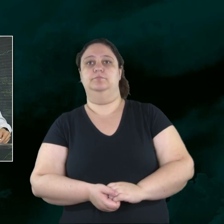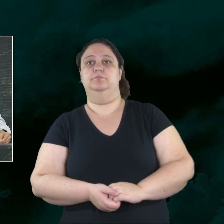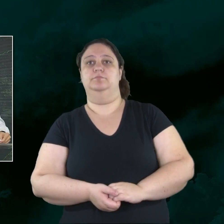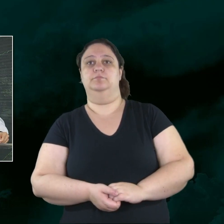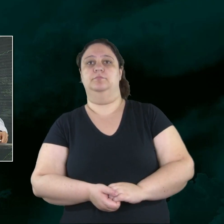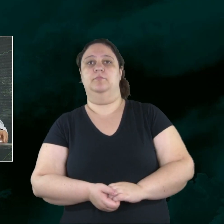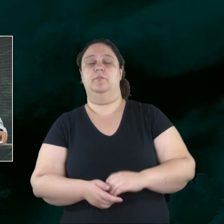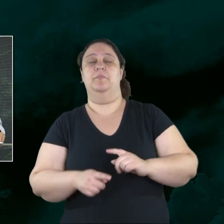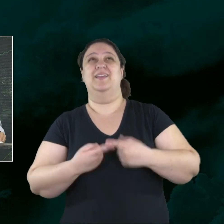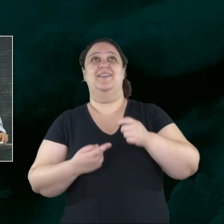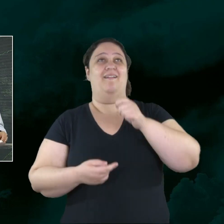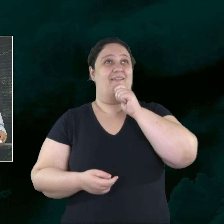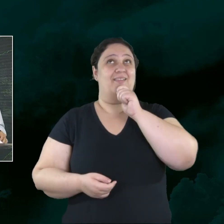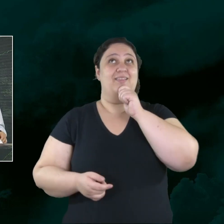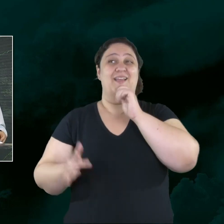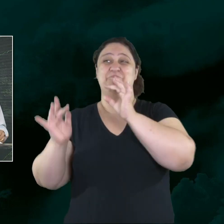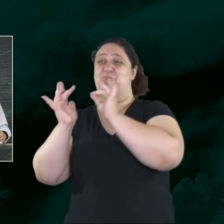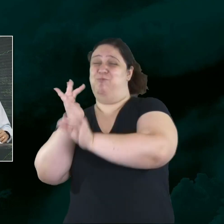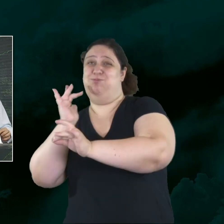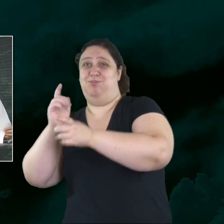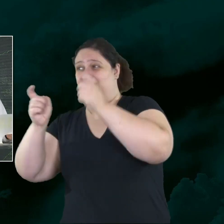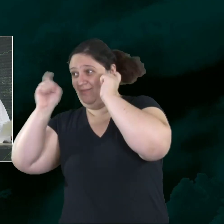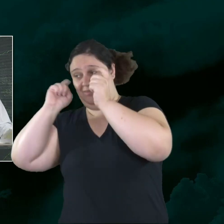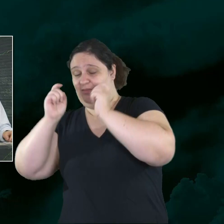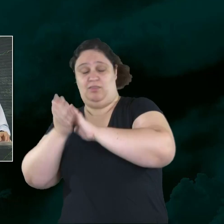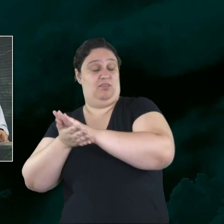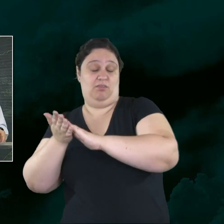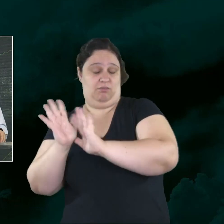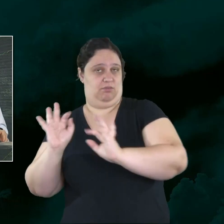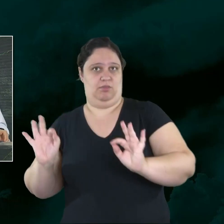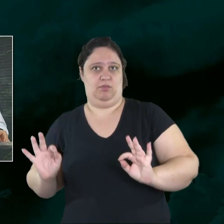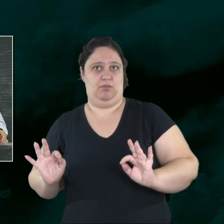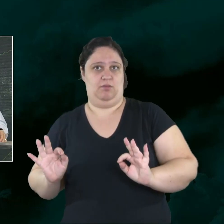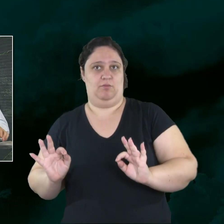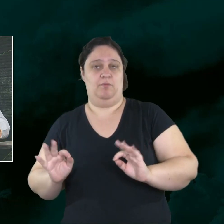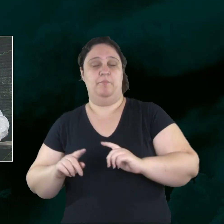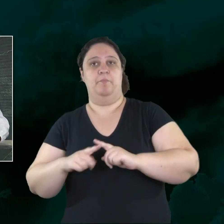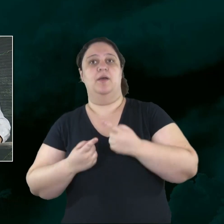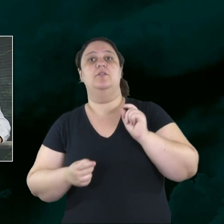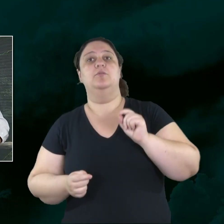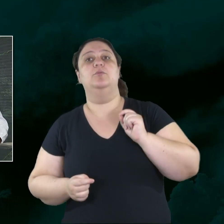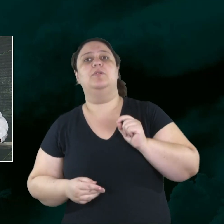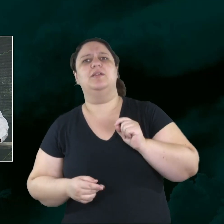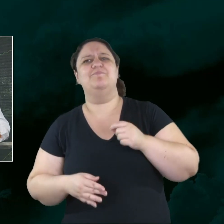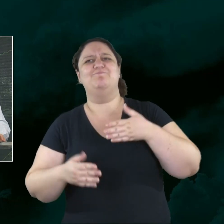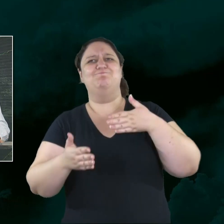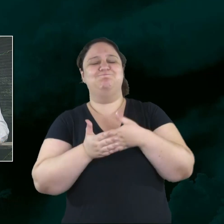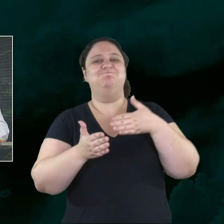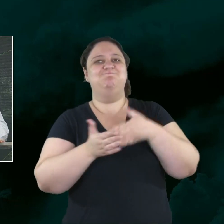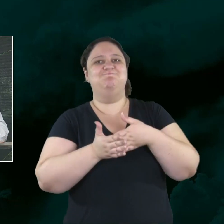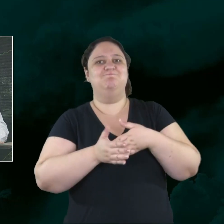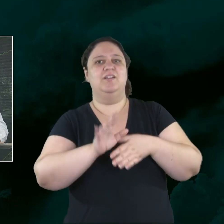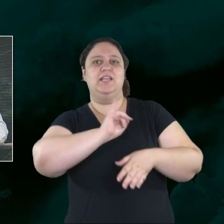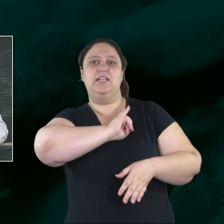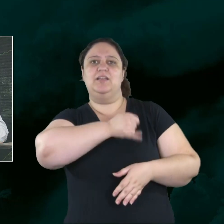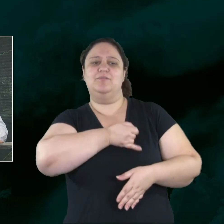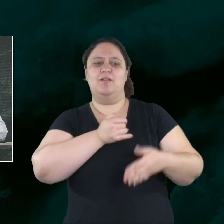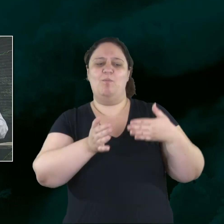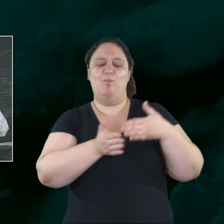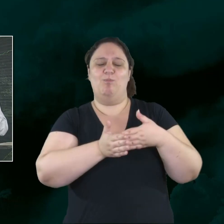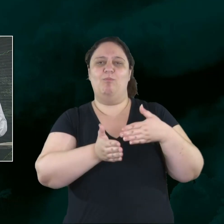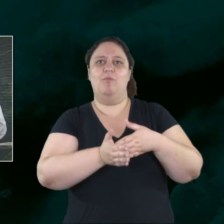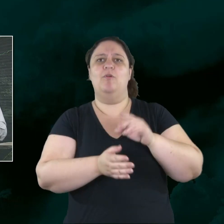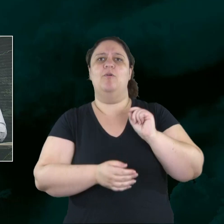o anticristo. Não são essas coisas que tanto, né, seguram o anticristo. Mas o que mais preocupa, eu